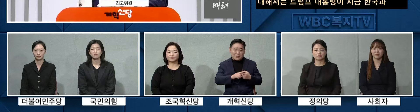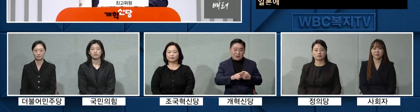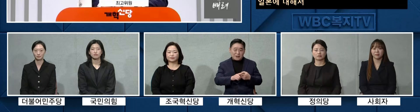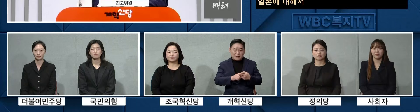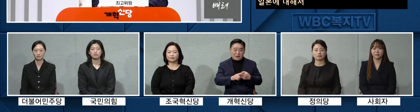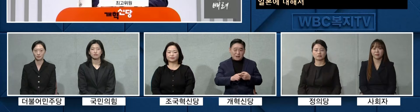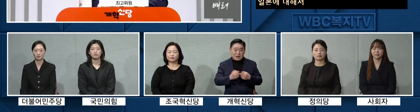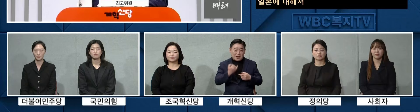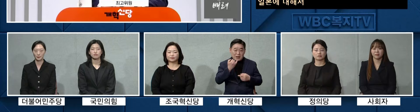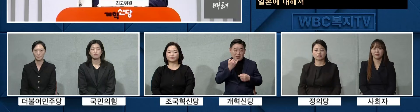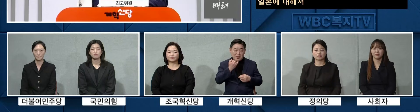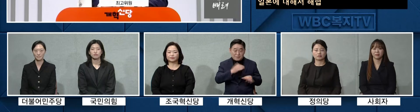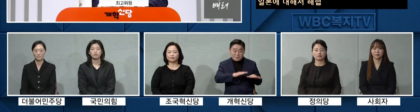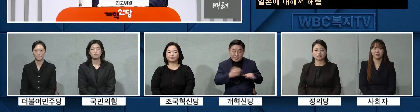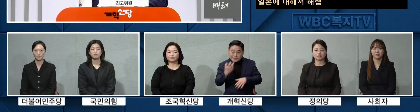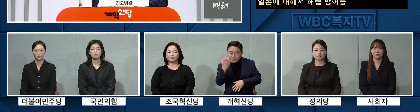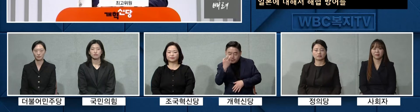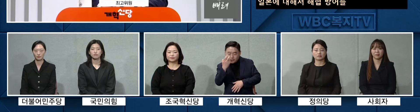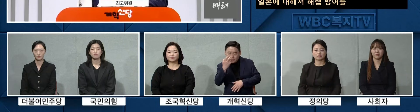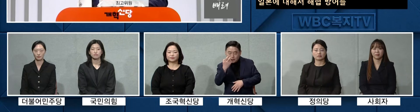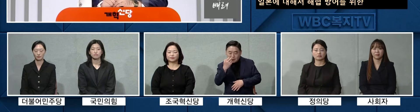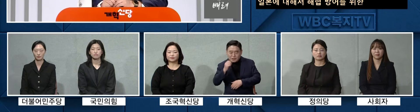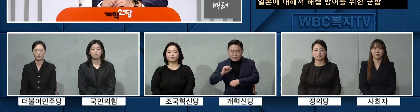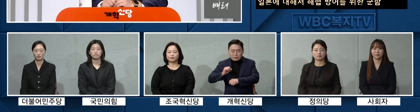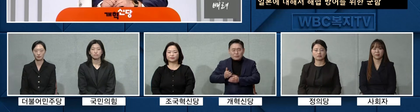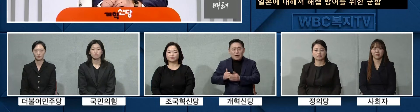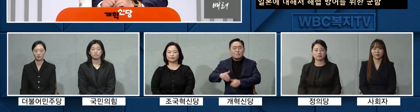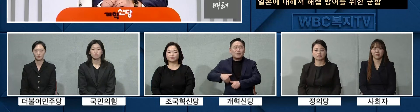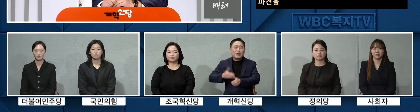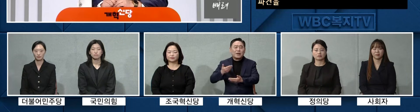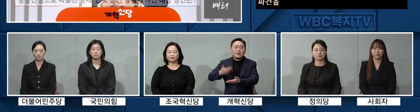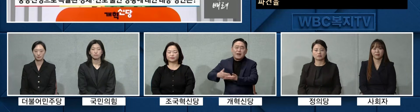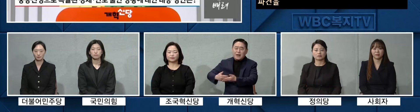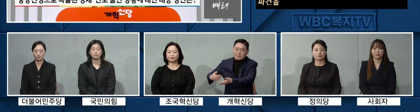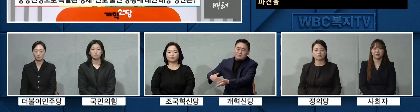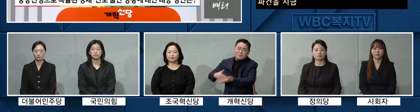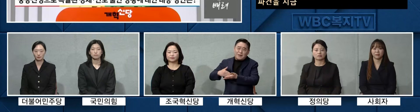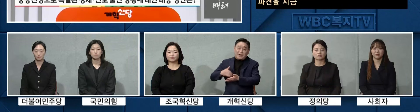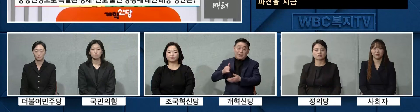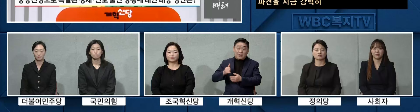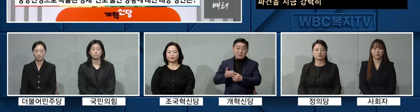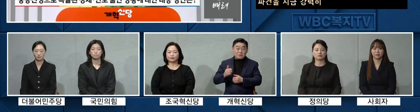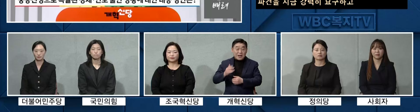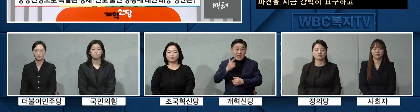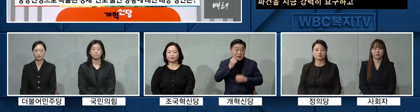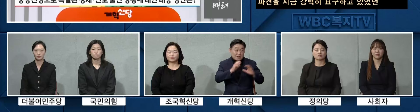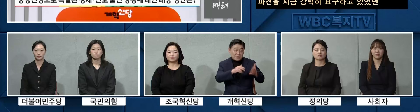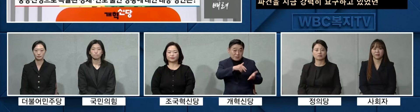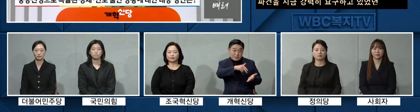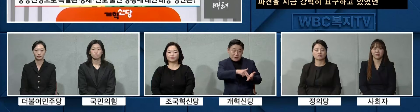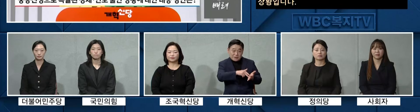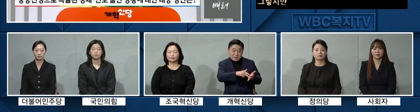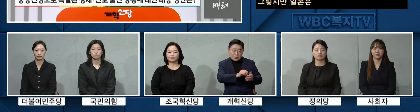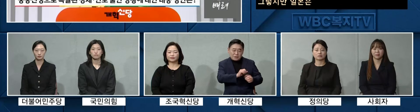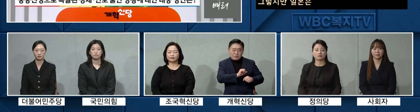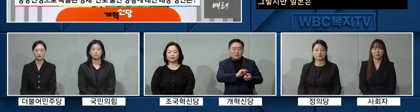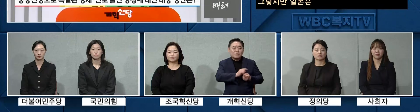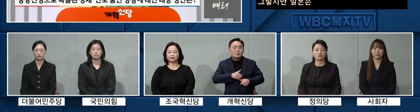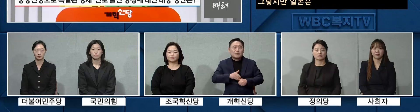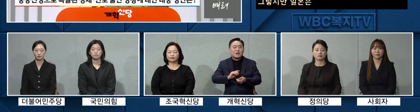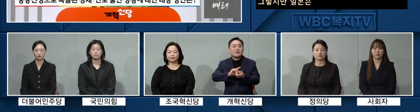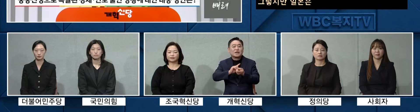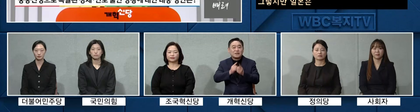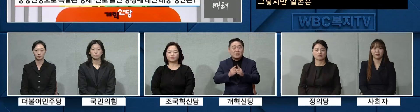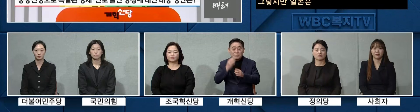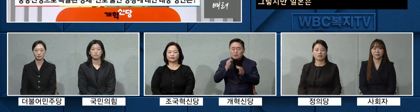방어를 위한 군함 파견을 지금 강력히 요구하고 있었던 상황입니다. 그렇지만 이제 일본은 파병을 대신